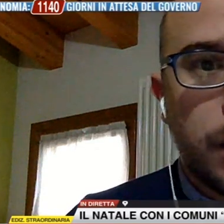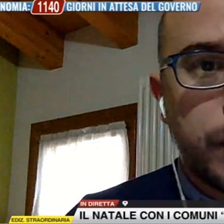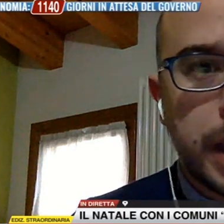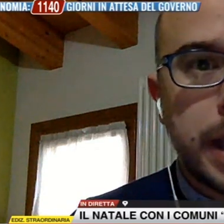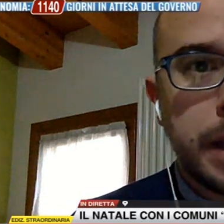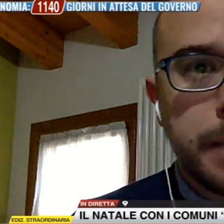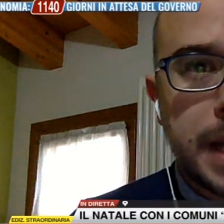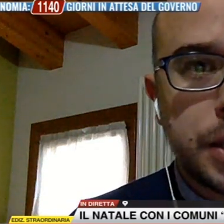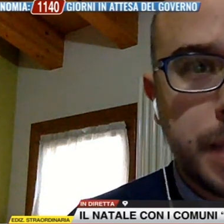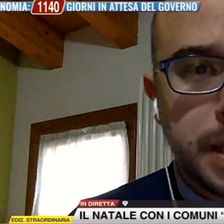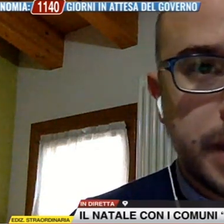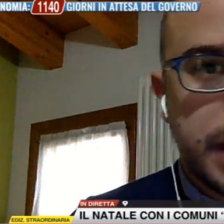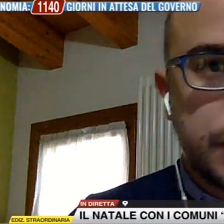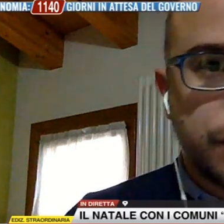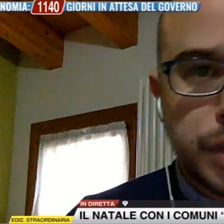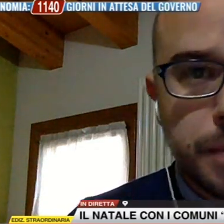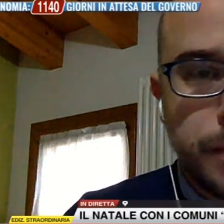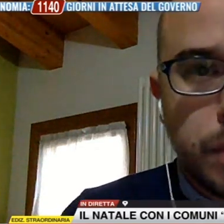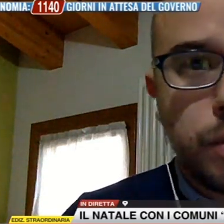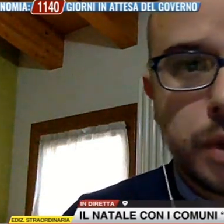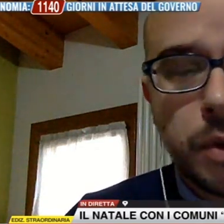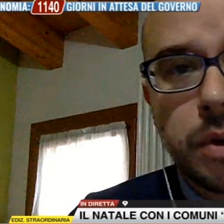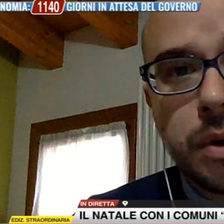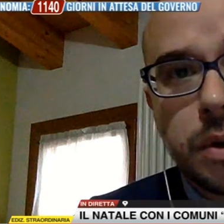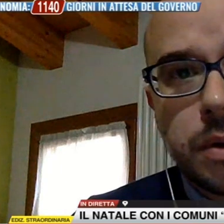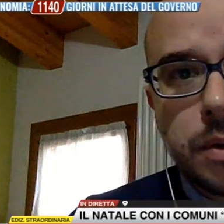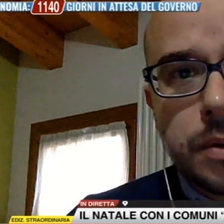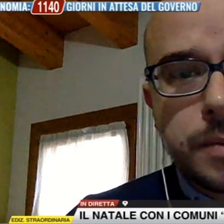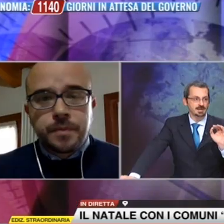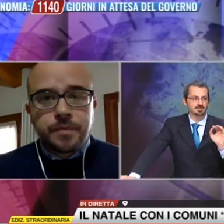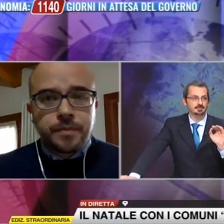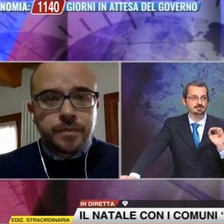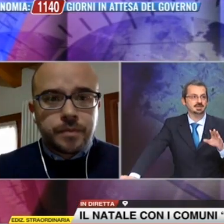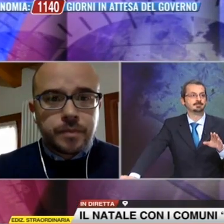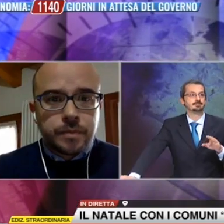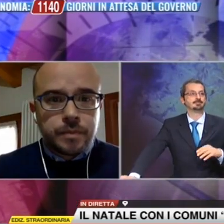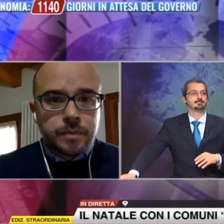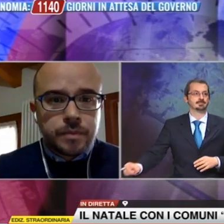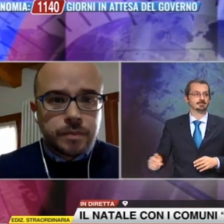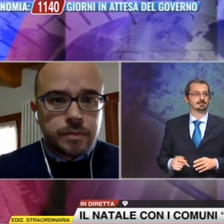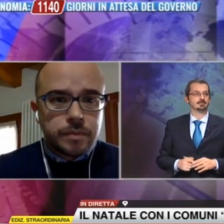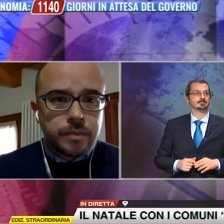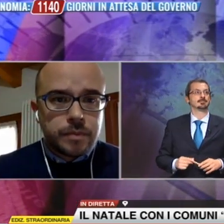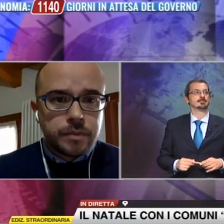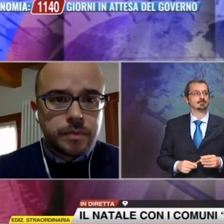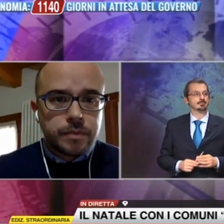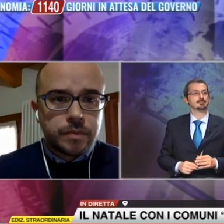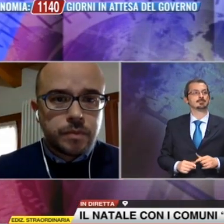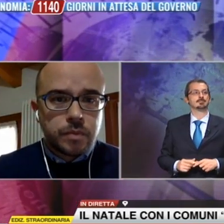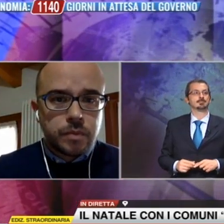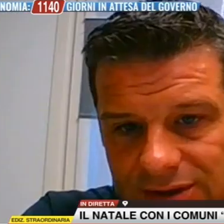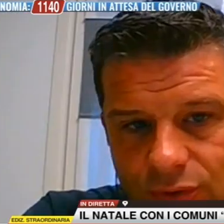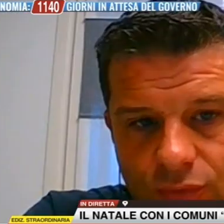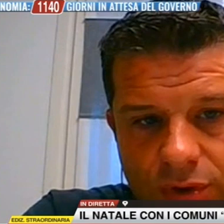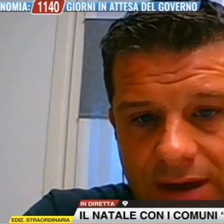È ovvio che margini per intervenire ci sono sempre fino all'ultimo. Allora vi chiedo... Direi che di fondo una